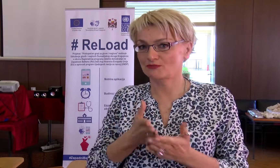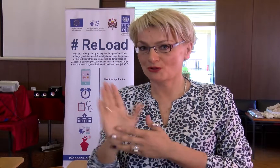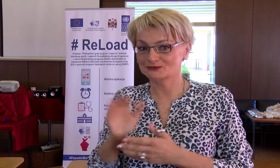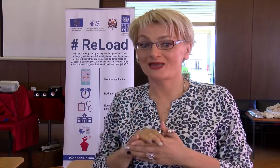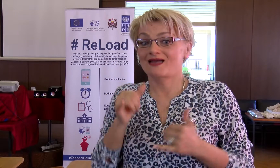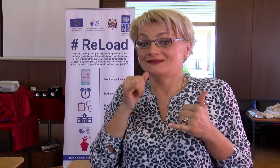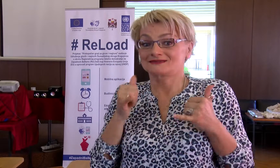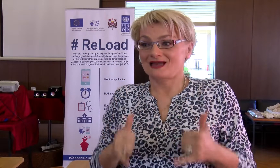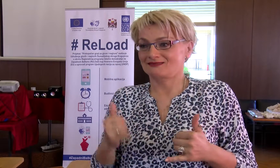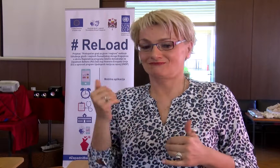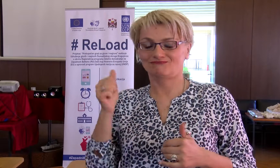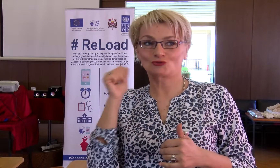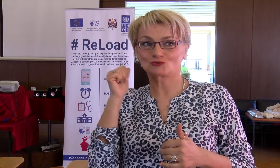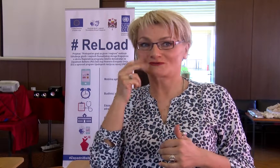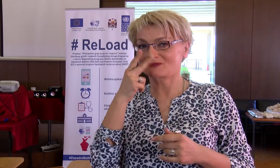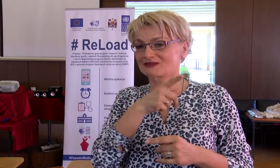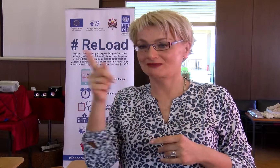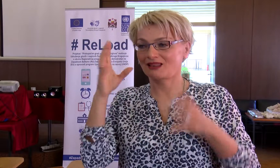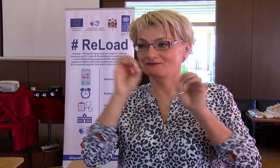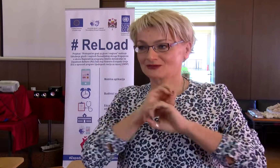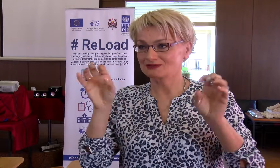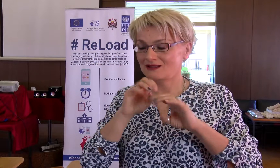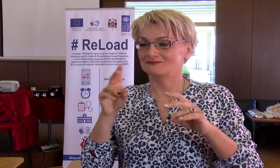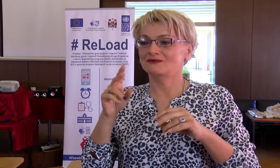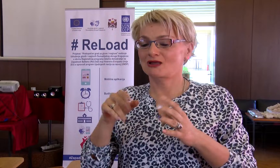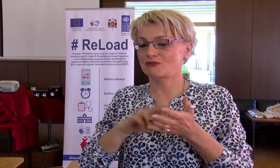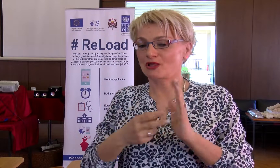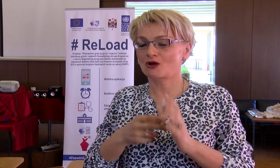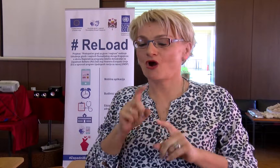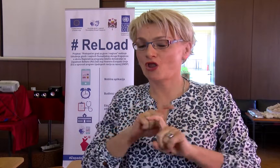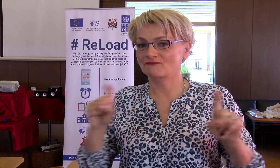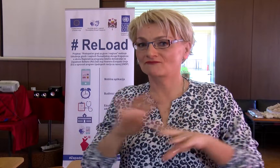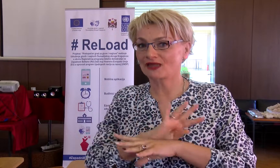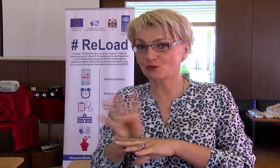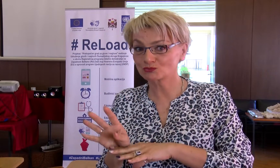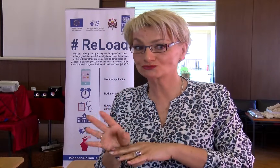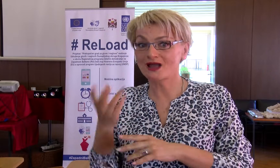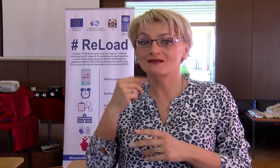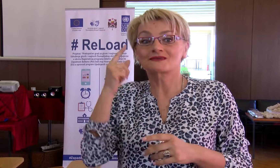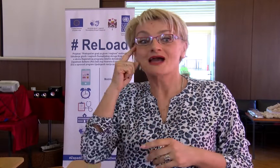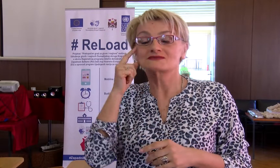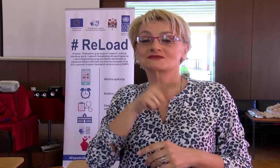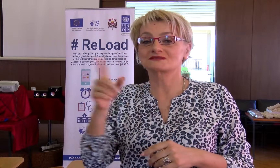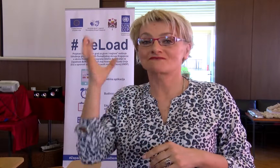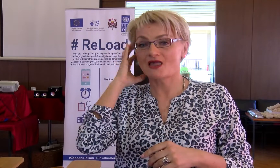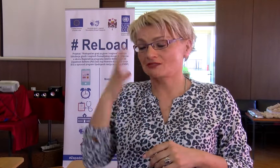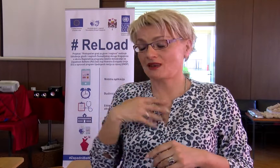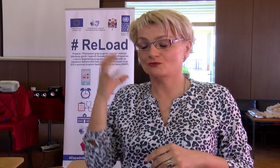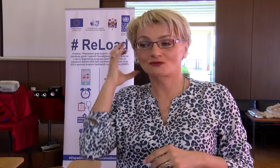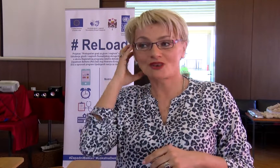je protekla cijela radionica. Evo, čak sam videla juče na vestima baš vezano za ovaj